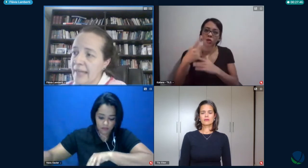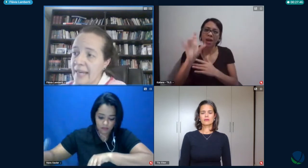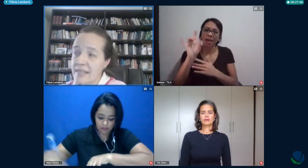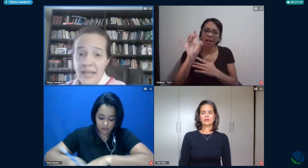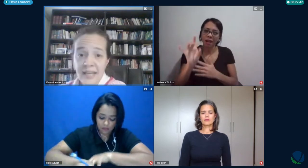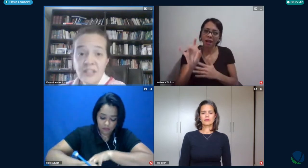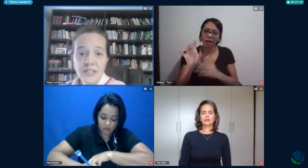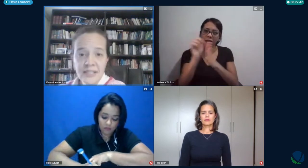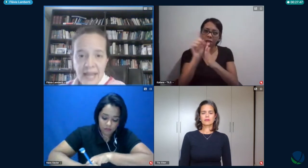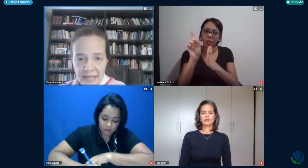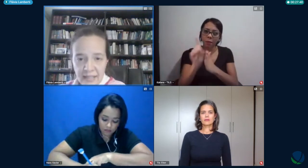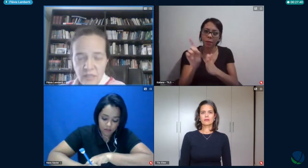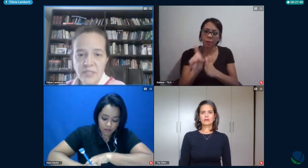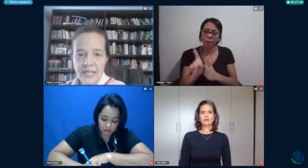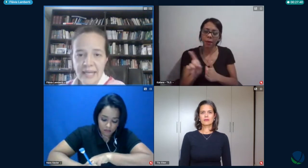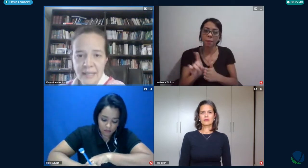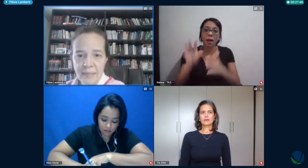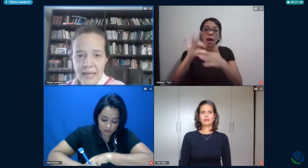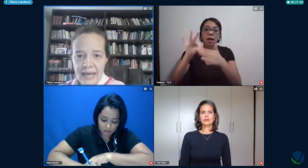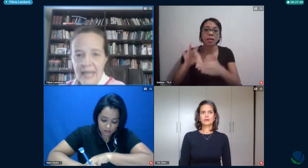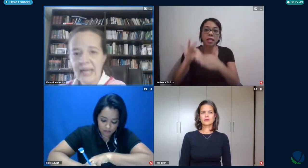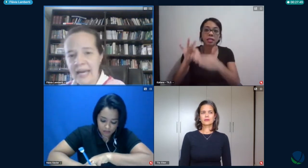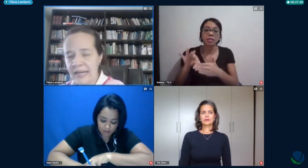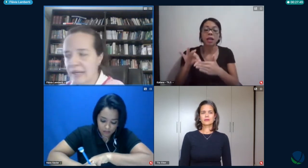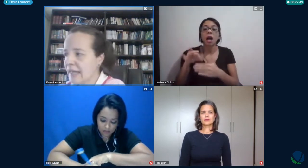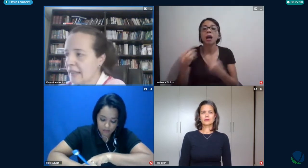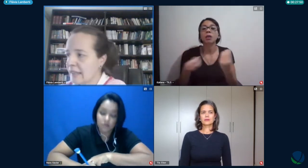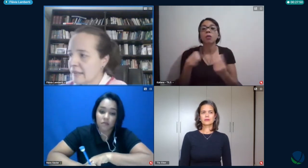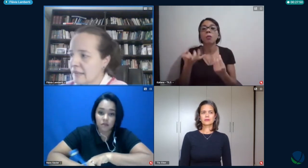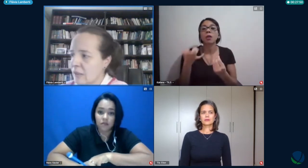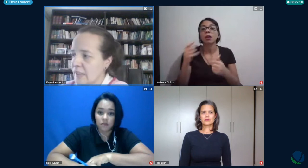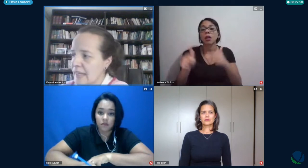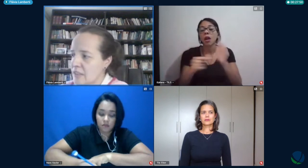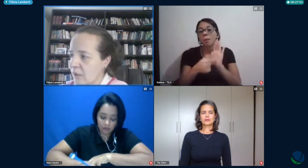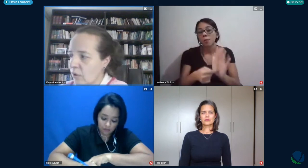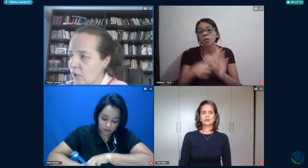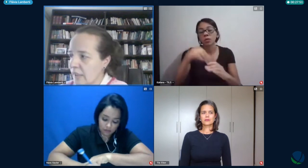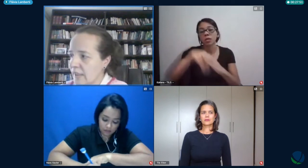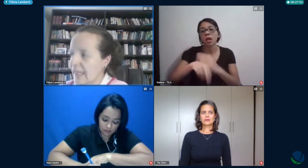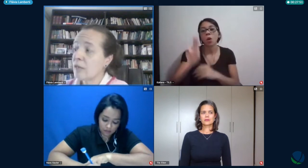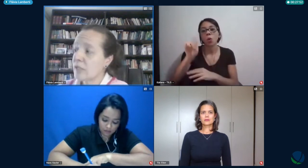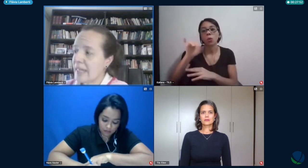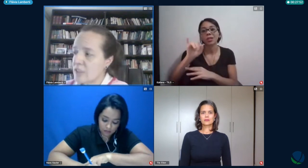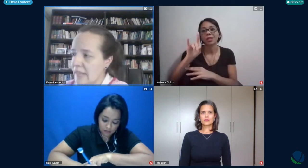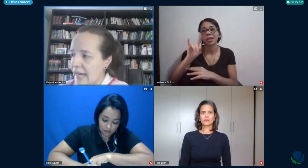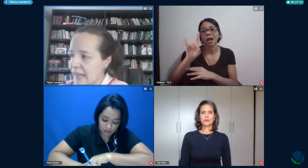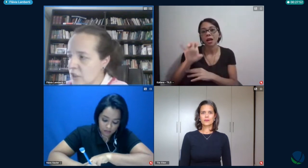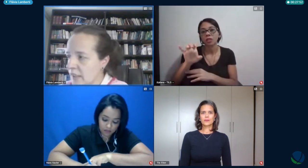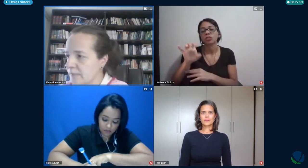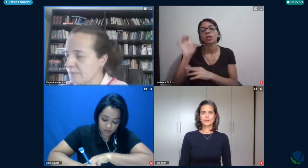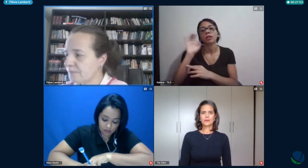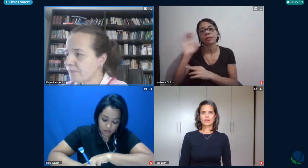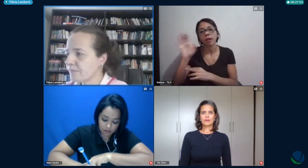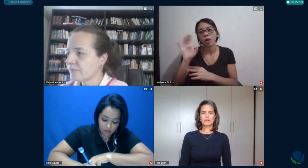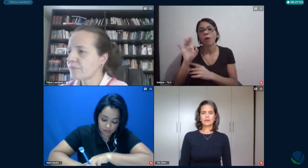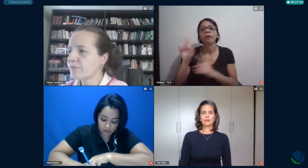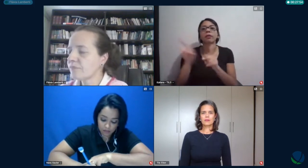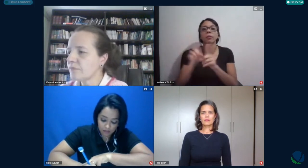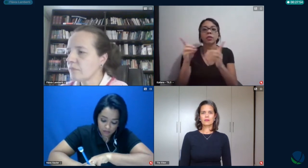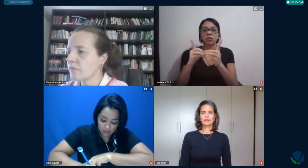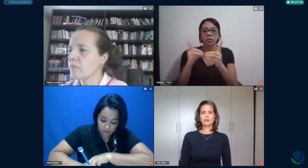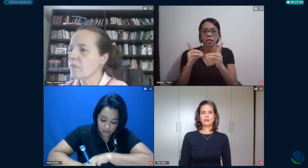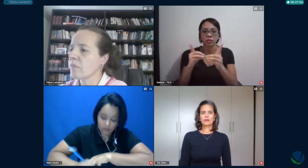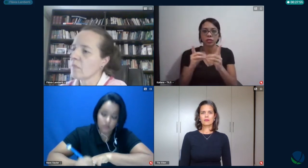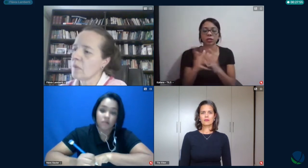né, aquelas em destaque que você quer trabalhar lá na unidade teórica, na unidade didática.